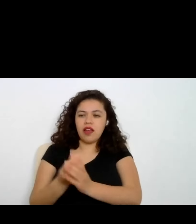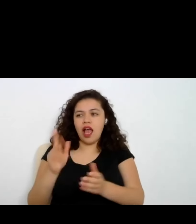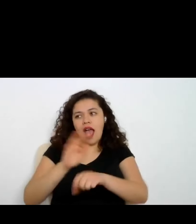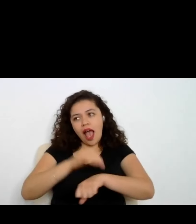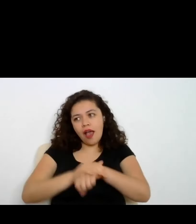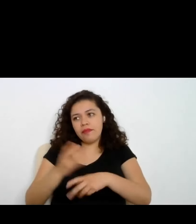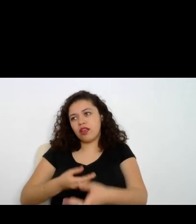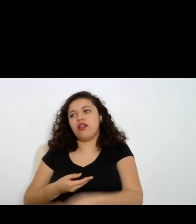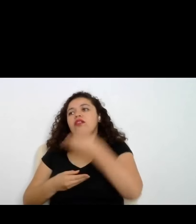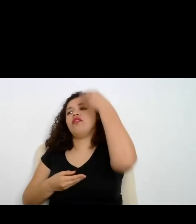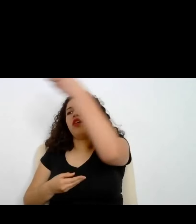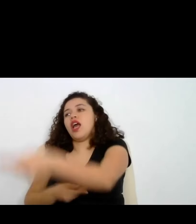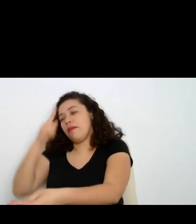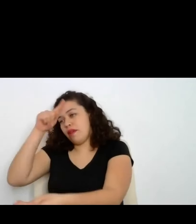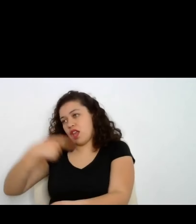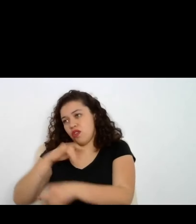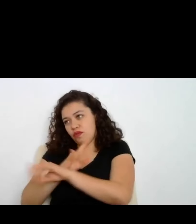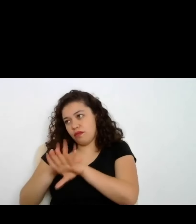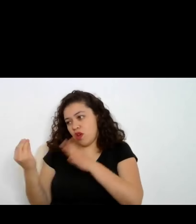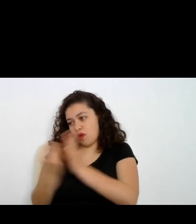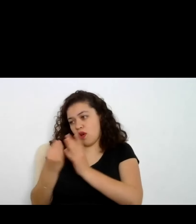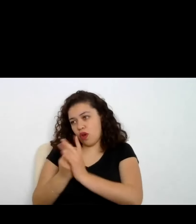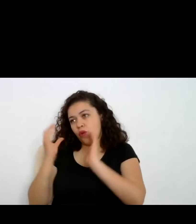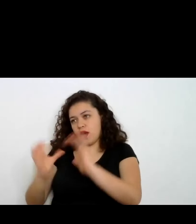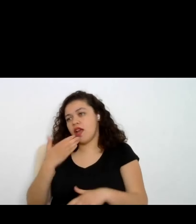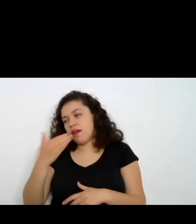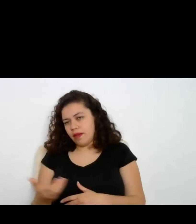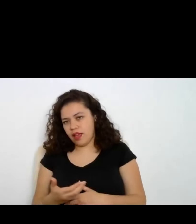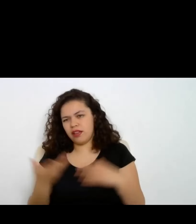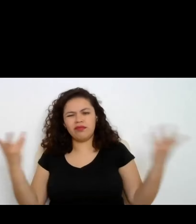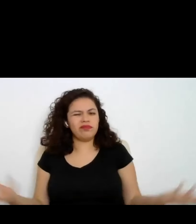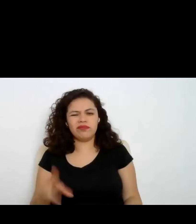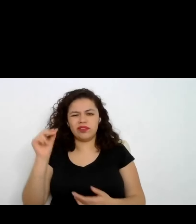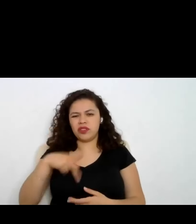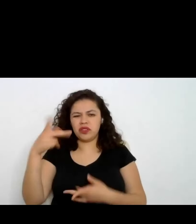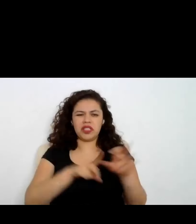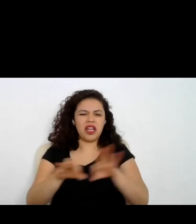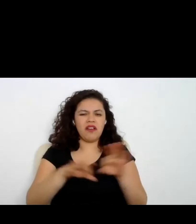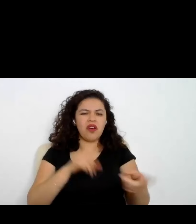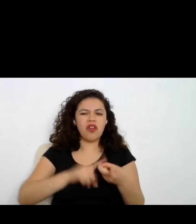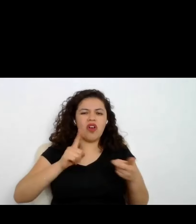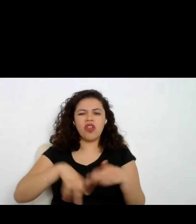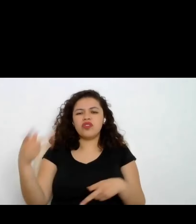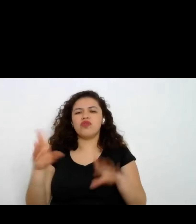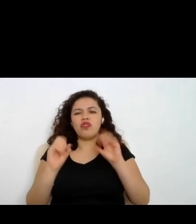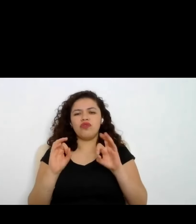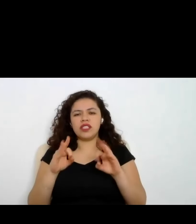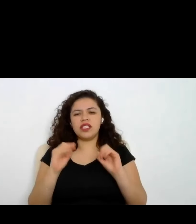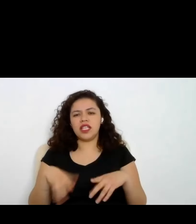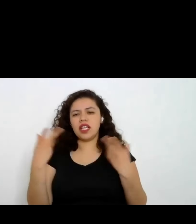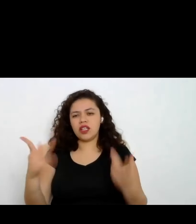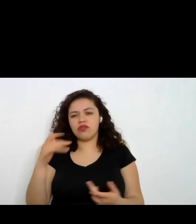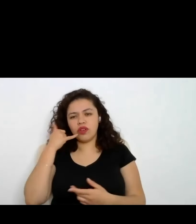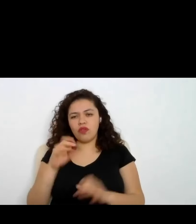dar su teléfono y su dirección, ¿no? O me diga dónde trabaja, cuál es su dirección de la oficina, su teléfono de la oficina.